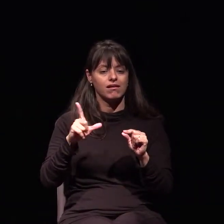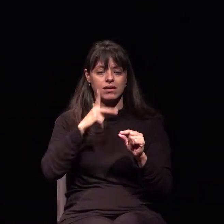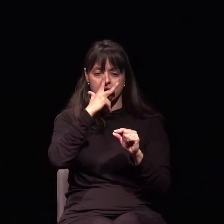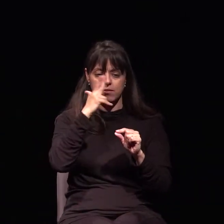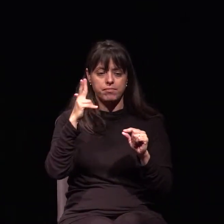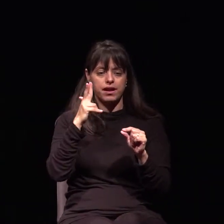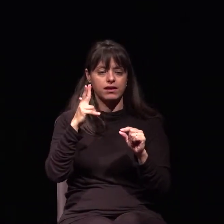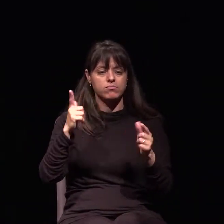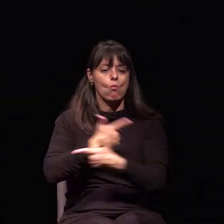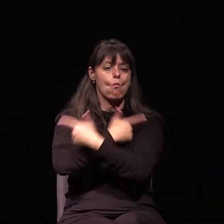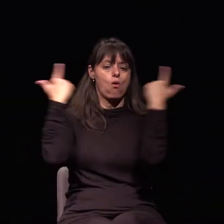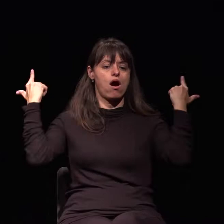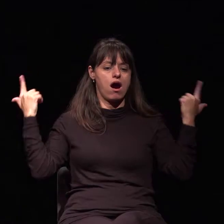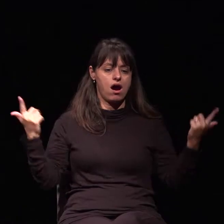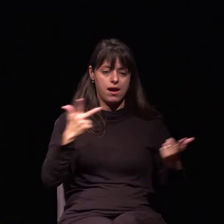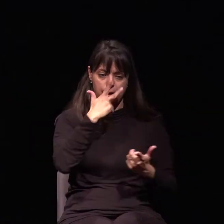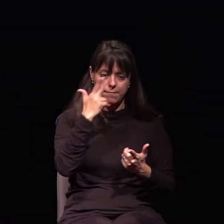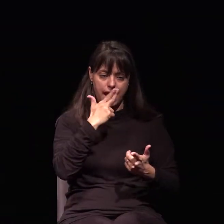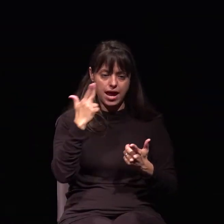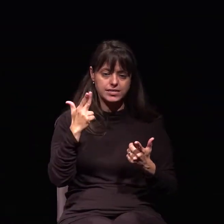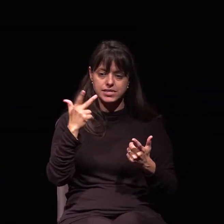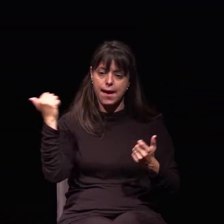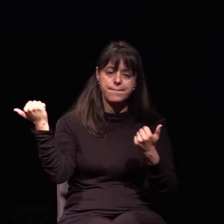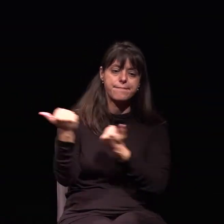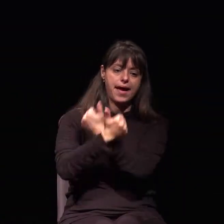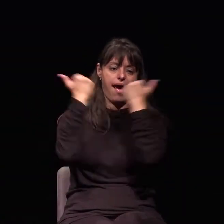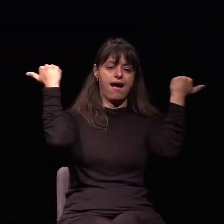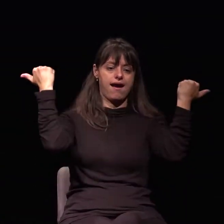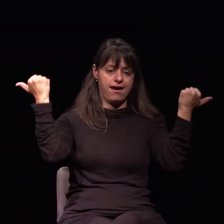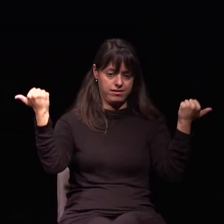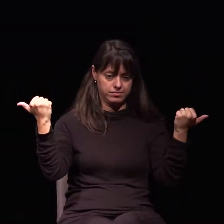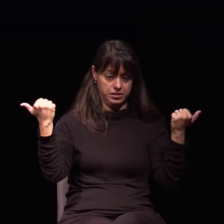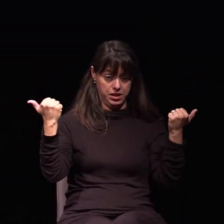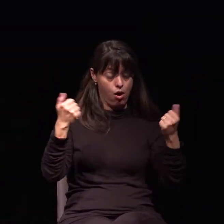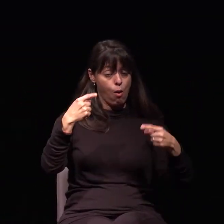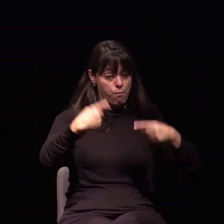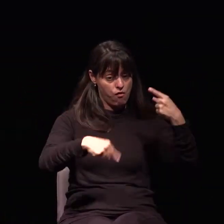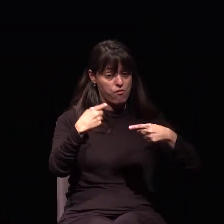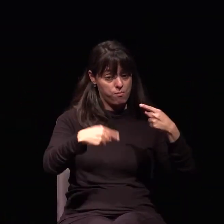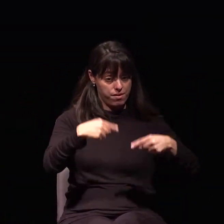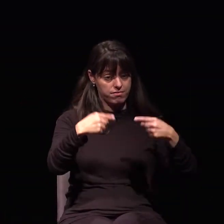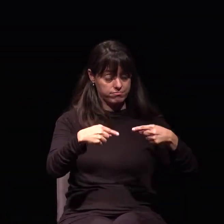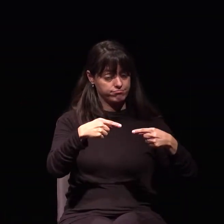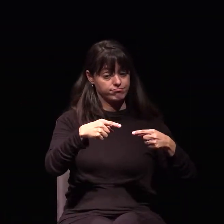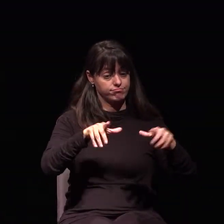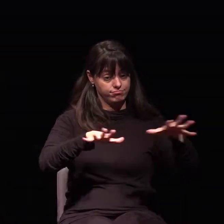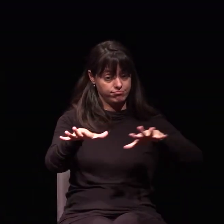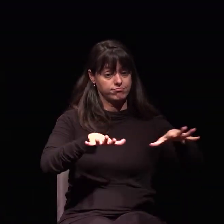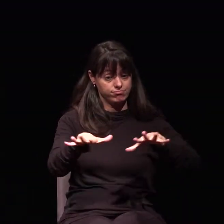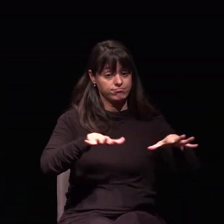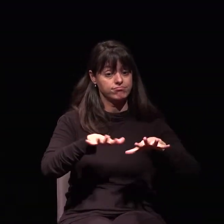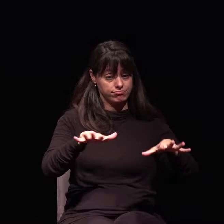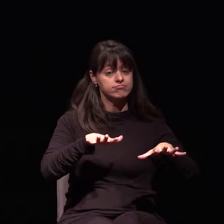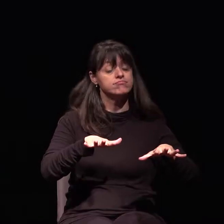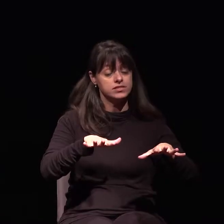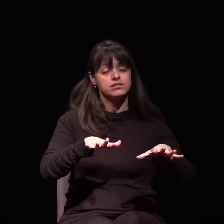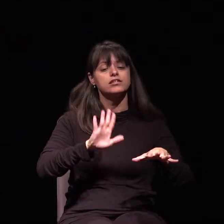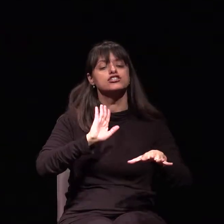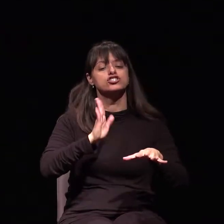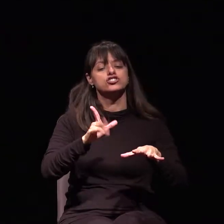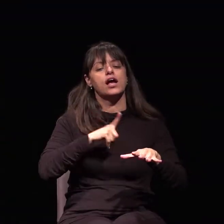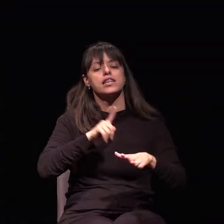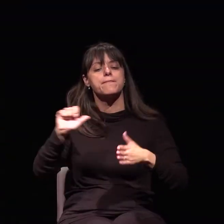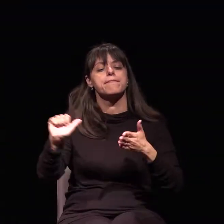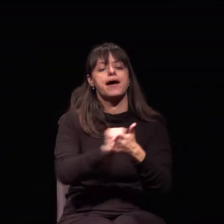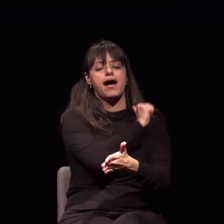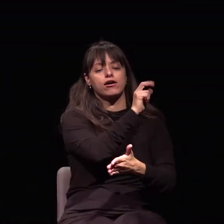negligenciadas, né? Tanto pelo próprio movimento político, né? Se lembra da ditadura, mulheres... não